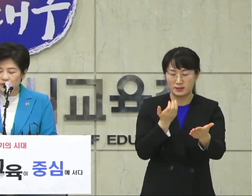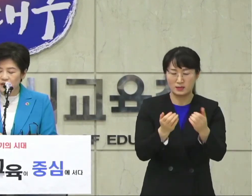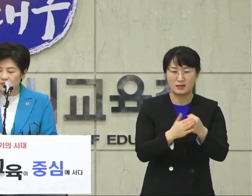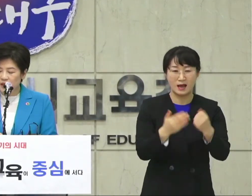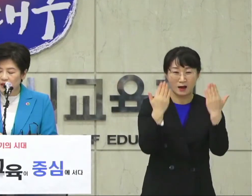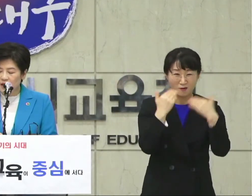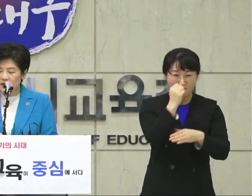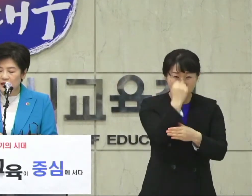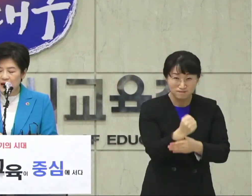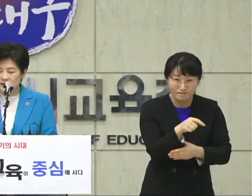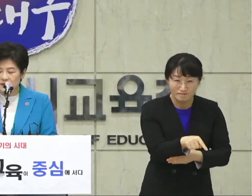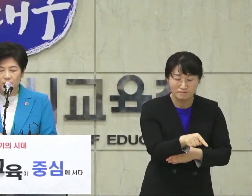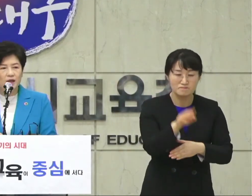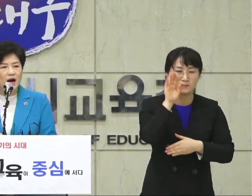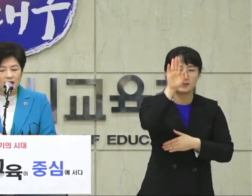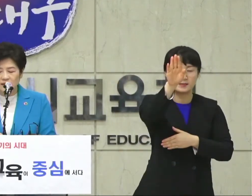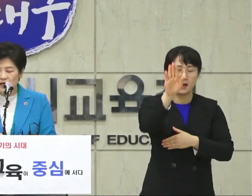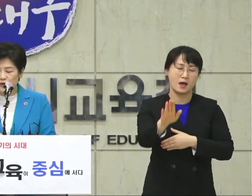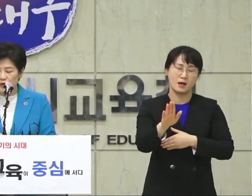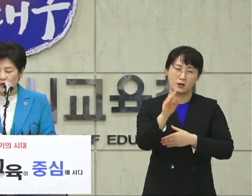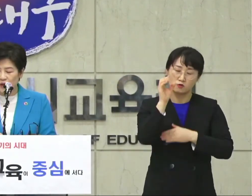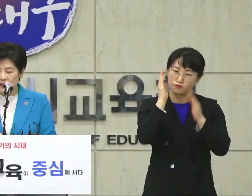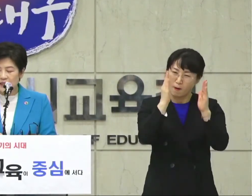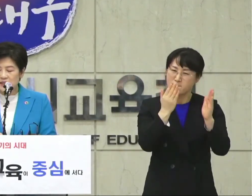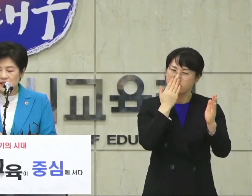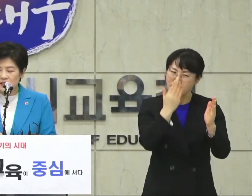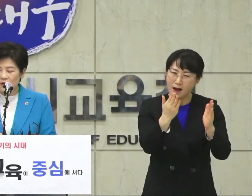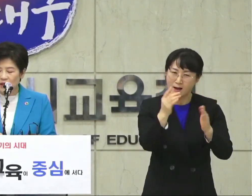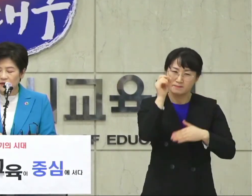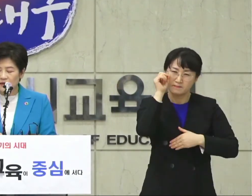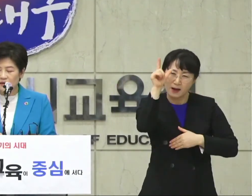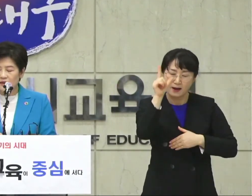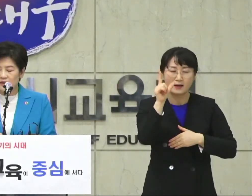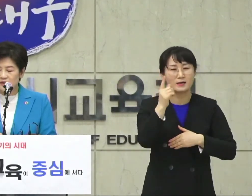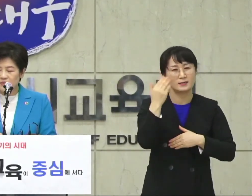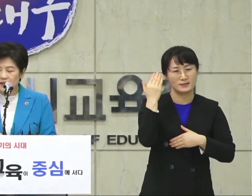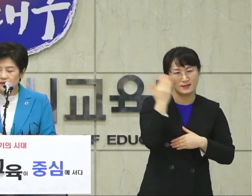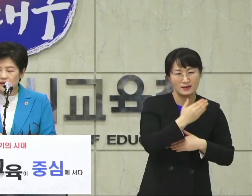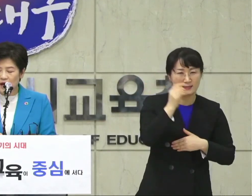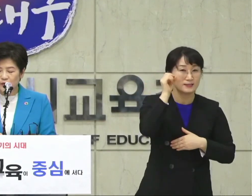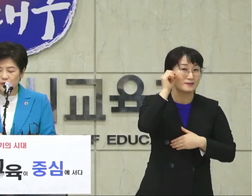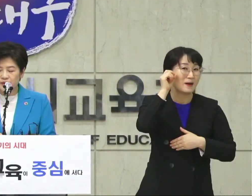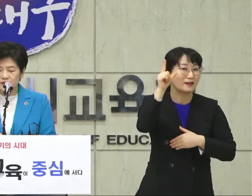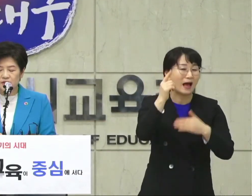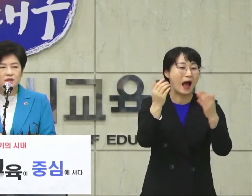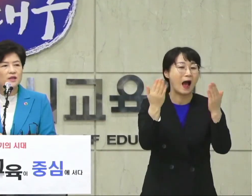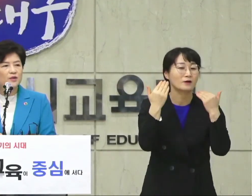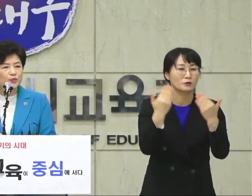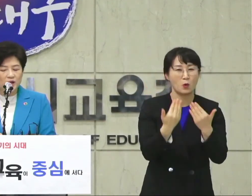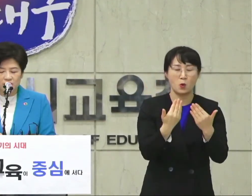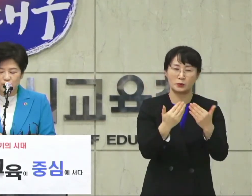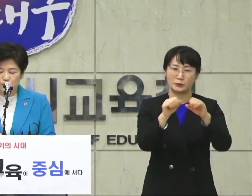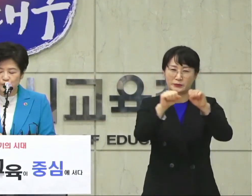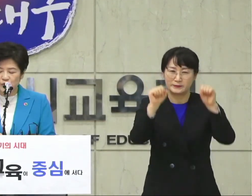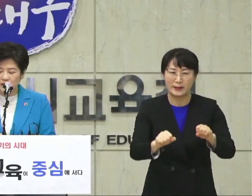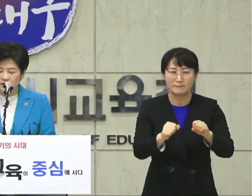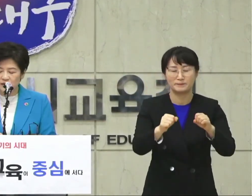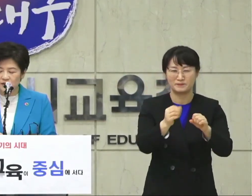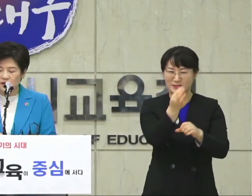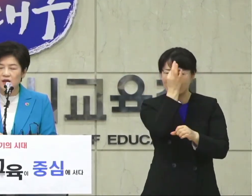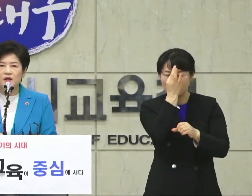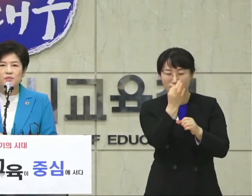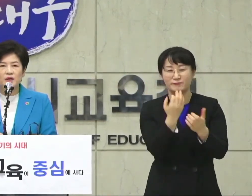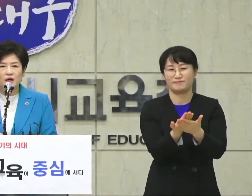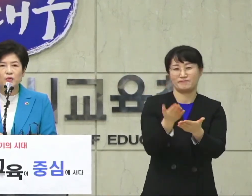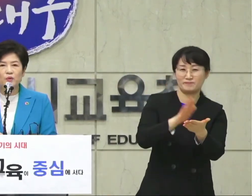학교 건물을 미래형 학습이 가능하도록 친환경 스마트 학교 시설 인프라를